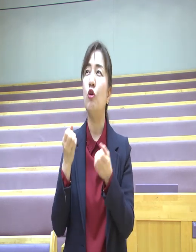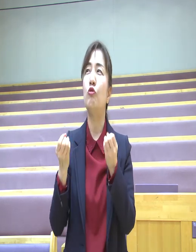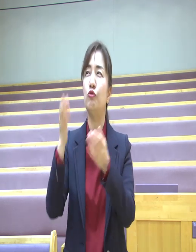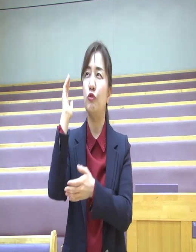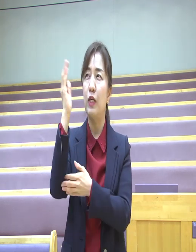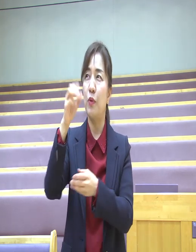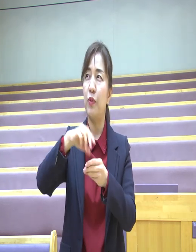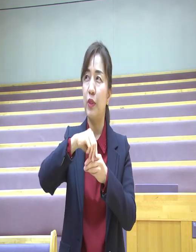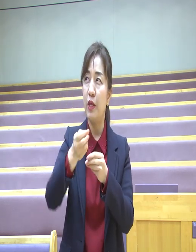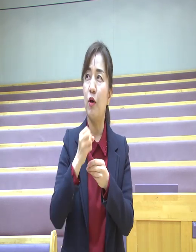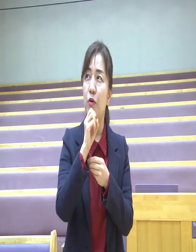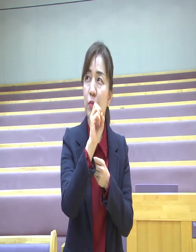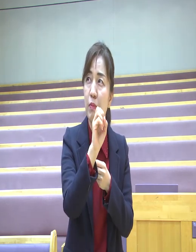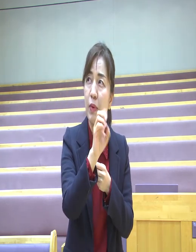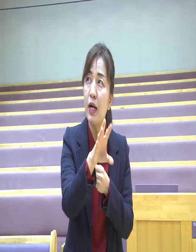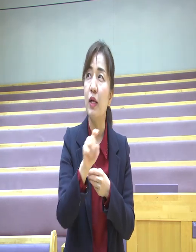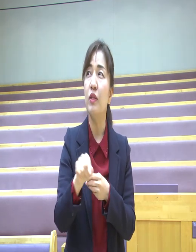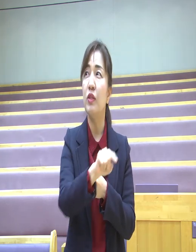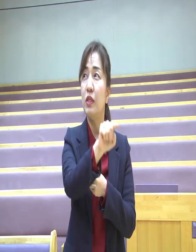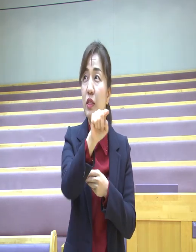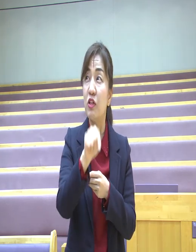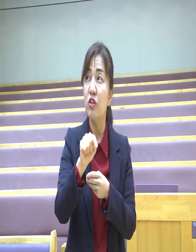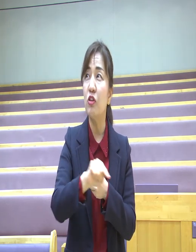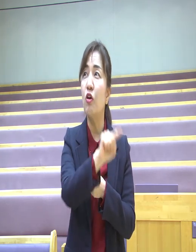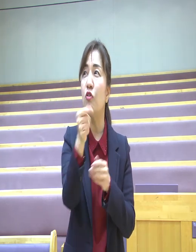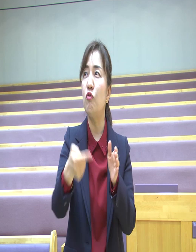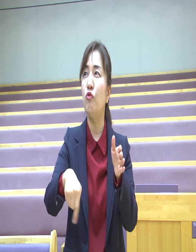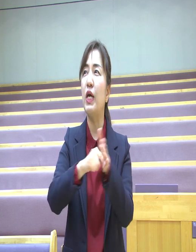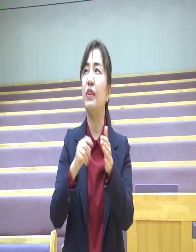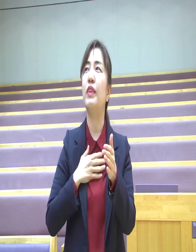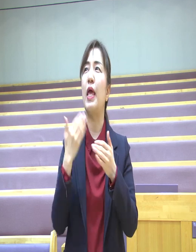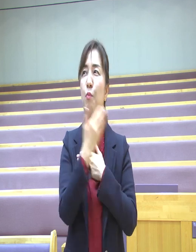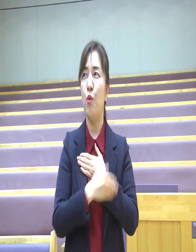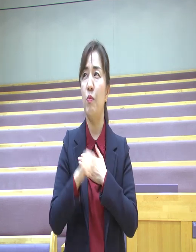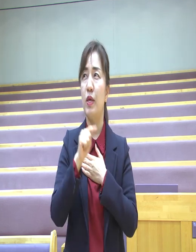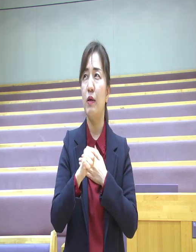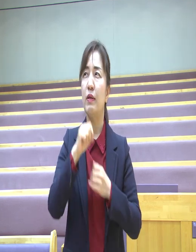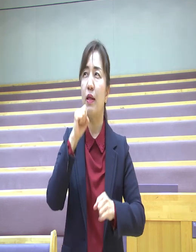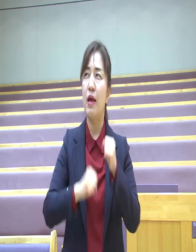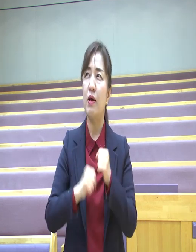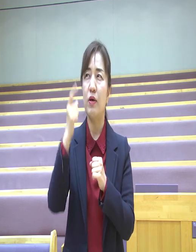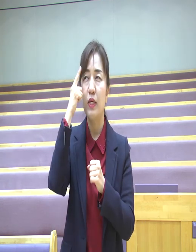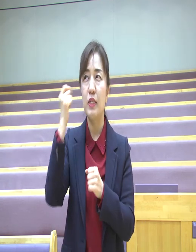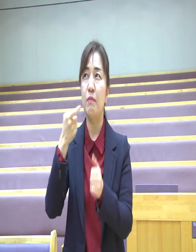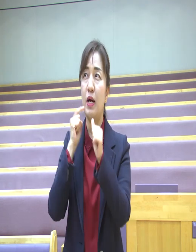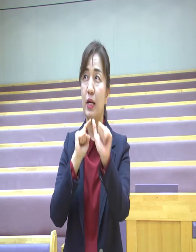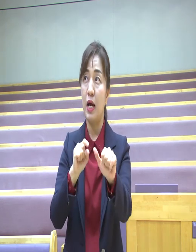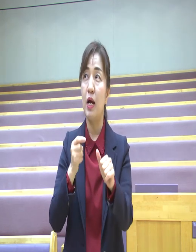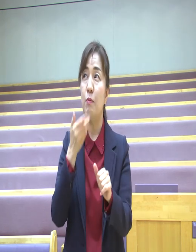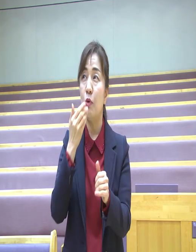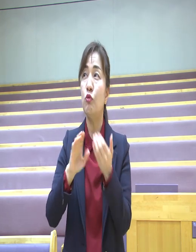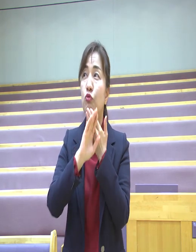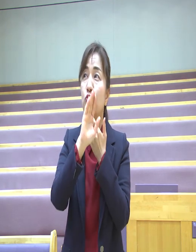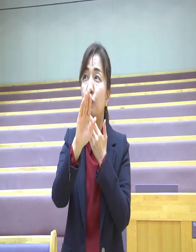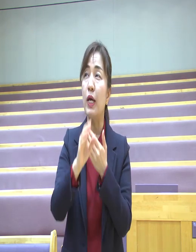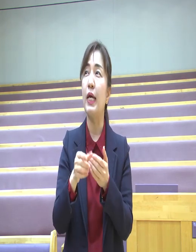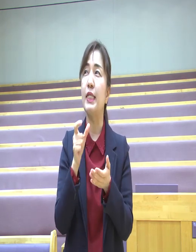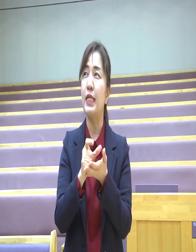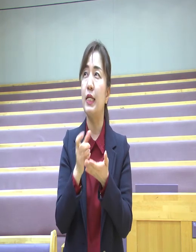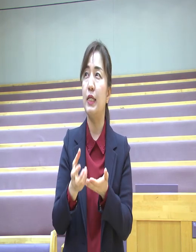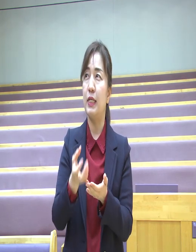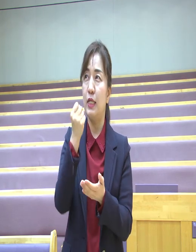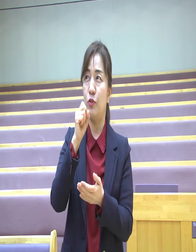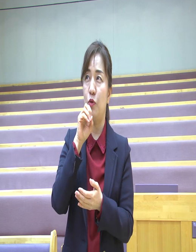축사하시고 떼어 이르시되 이것은 너희를 위하는 내 몸이니 이것을 행하여 나를 기념하라 하시고 식후에 또한 그와 같이